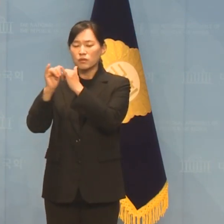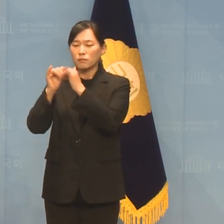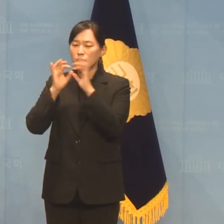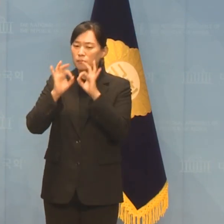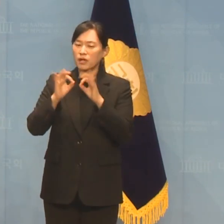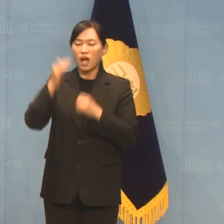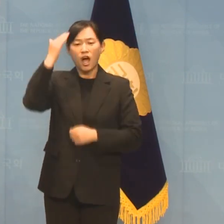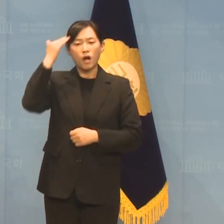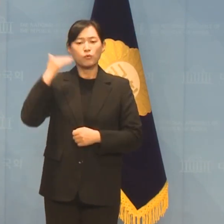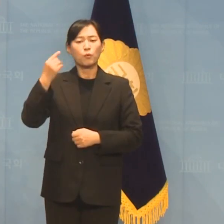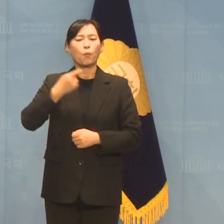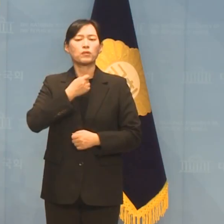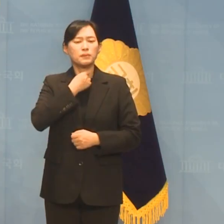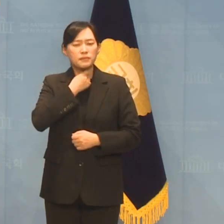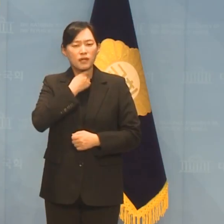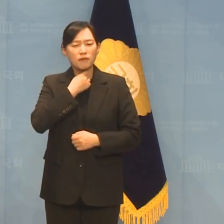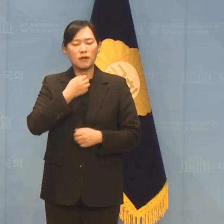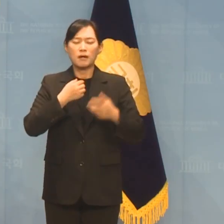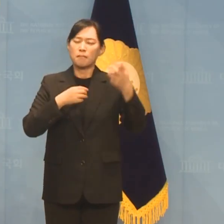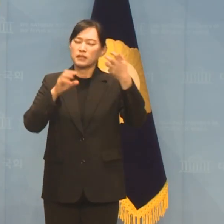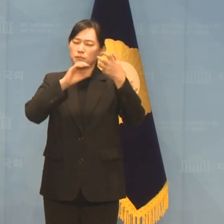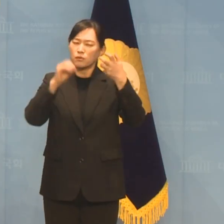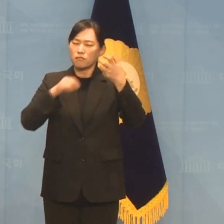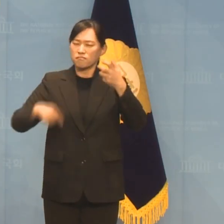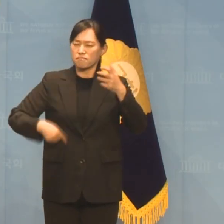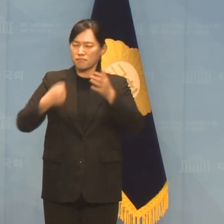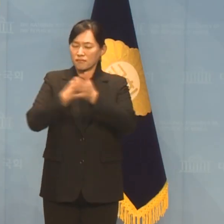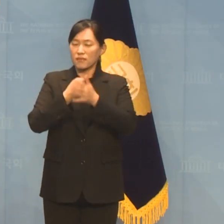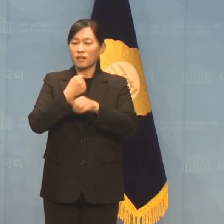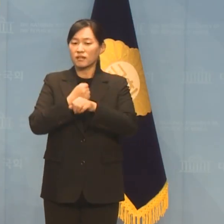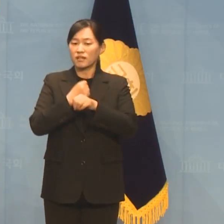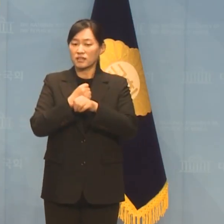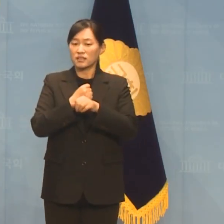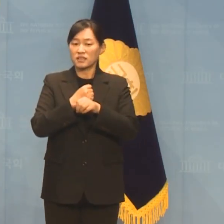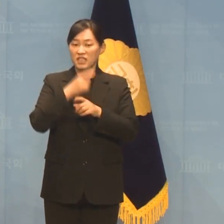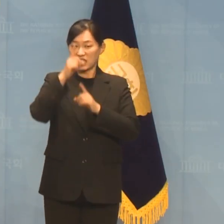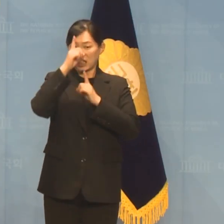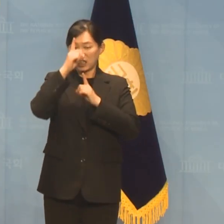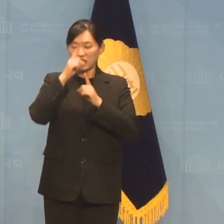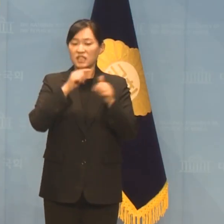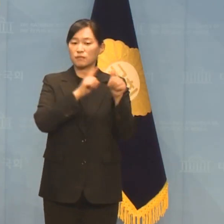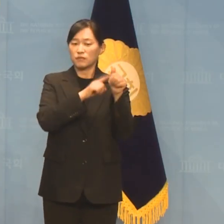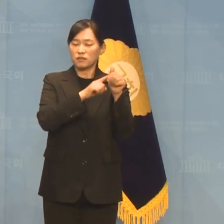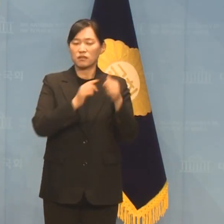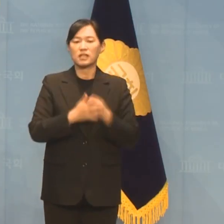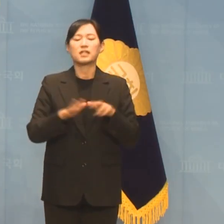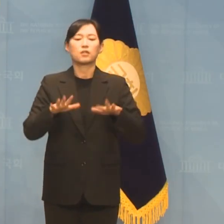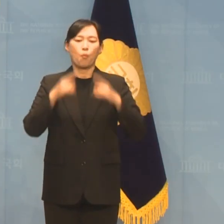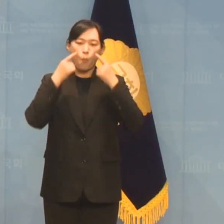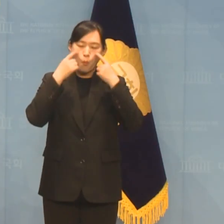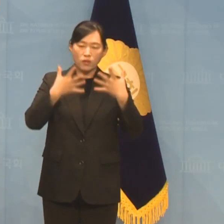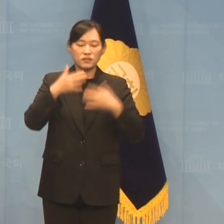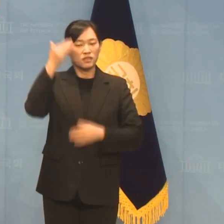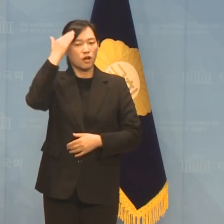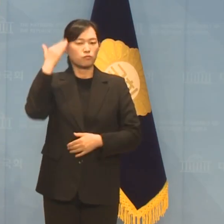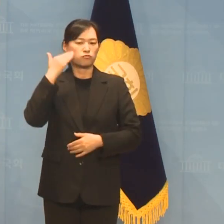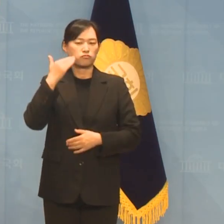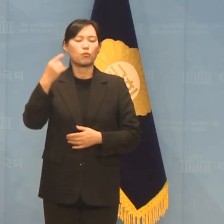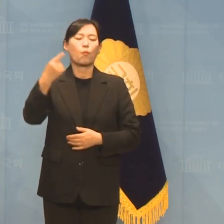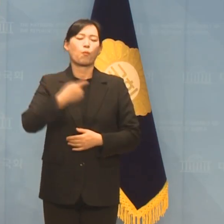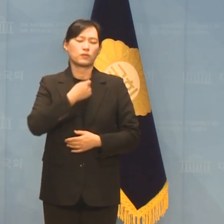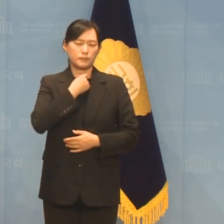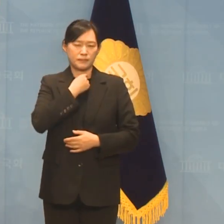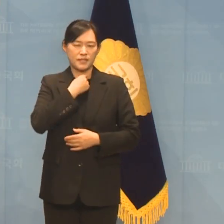기순을 80% 결심했다고 밝혔던 이모 씨의 경우 이제는 확실하게 대한민국으로의